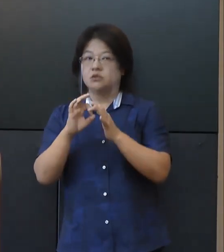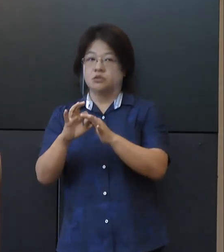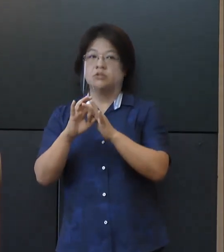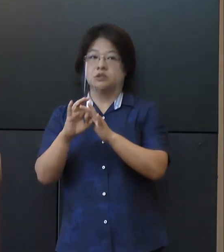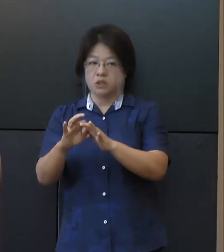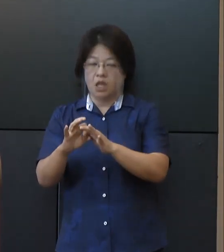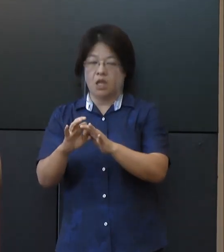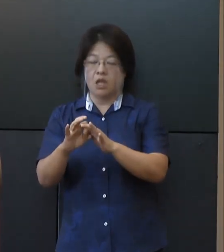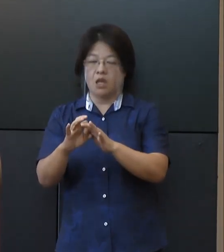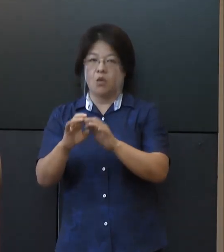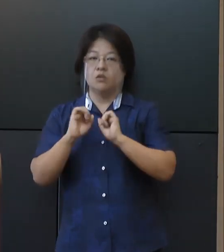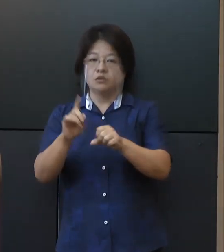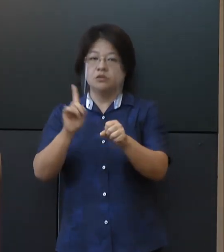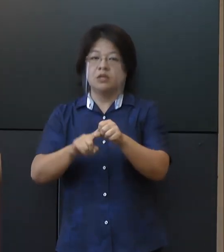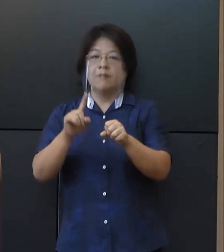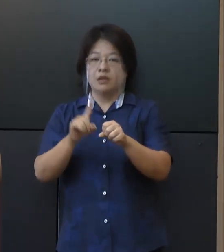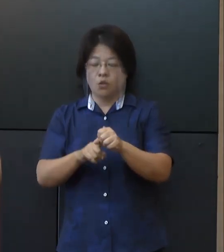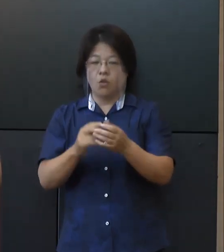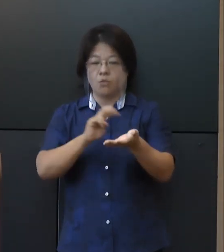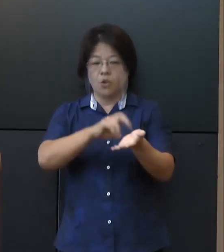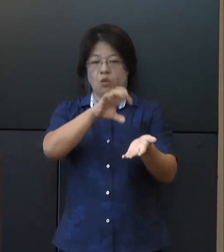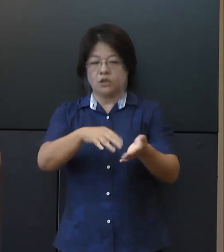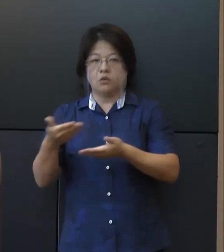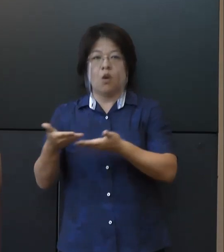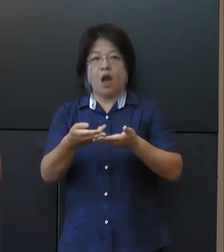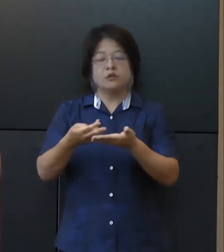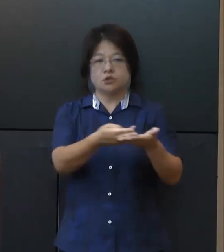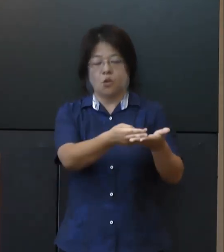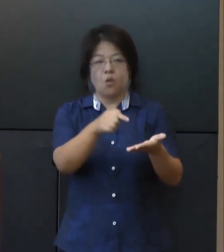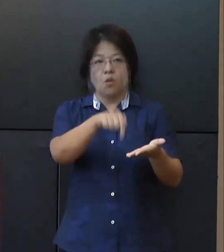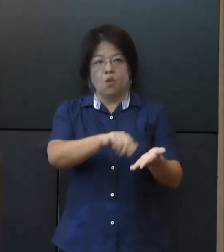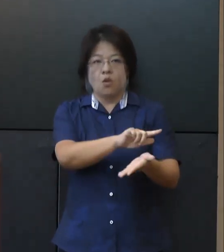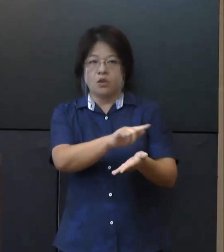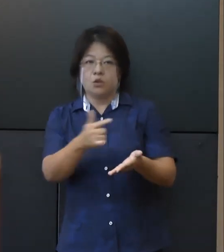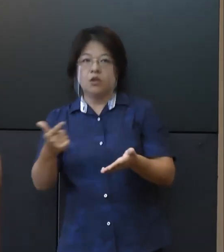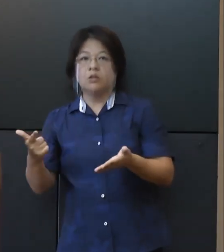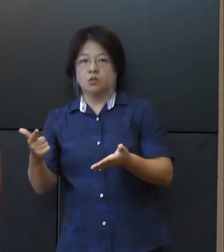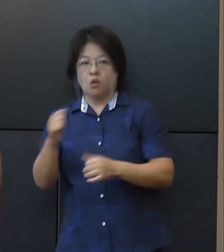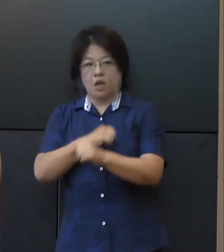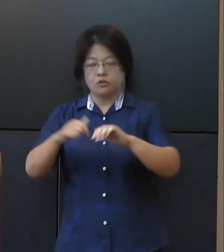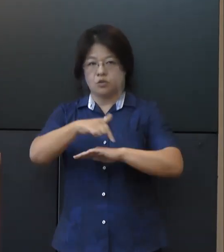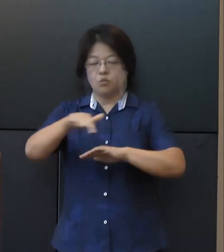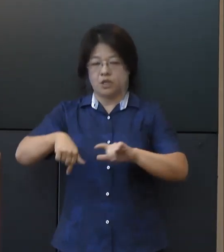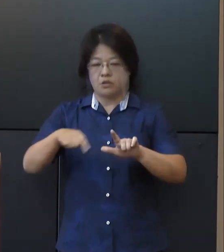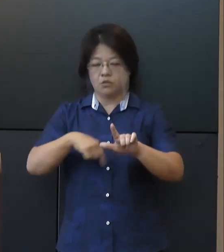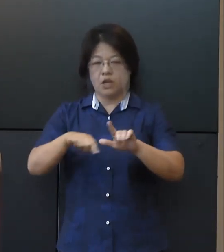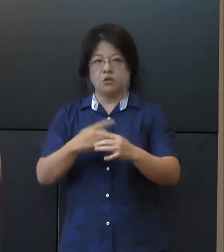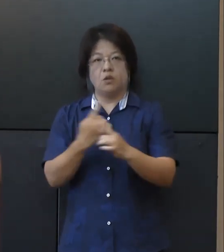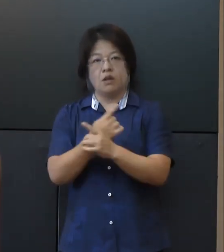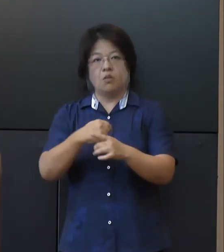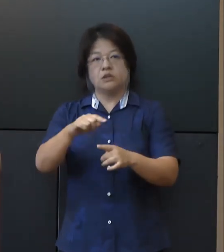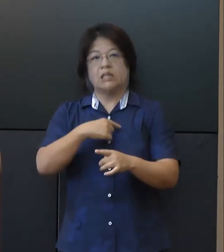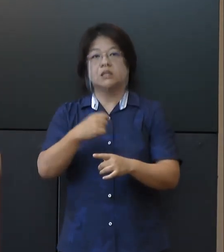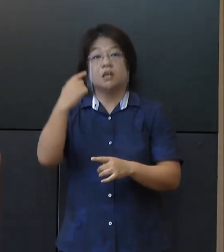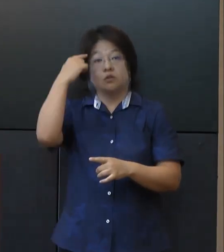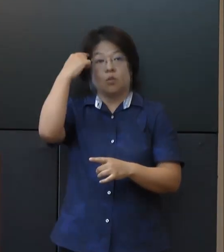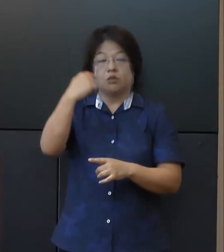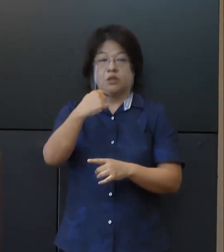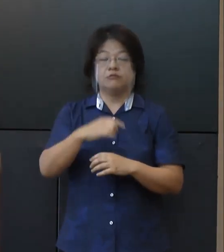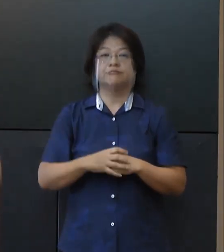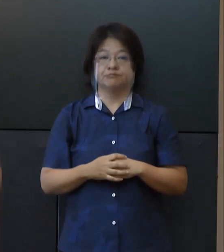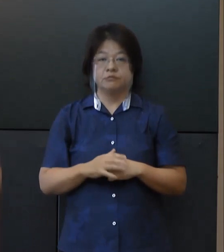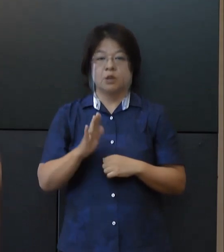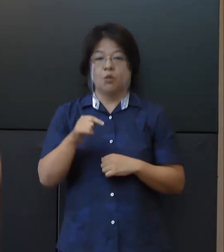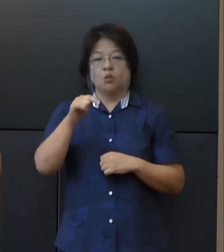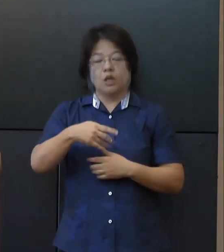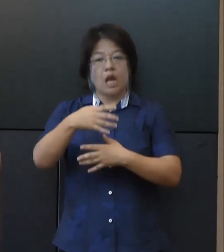搬送などについても、アクションプランをレベルアップしていこうということは、想定をしております。ただそれがいつの段